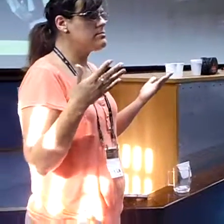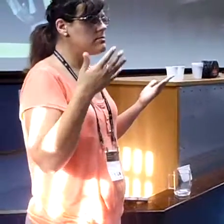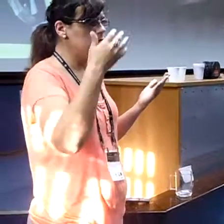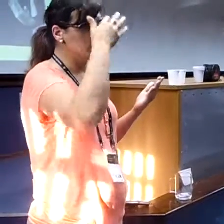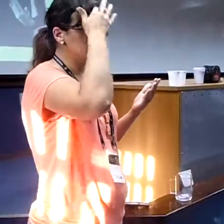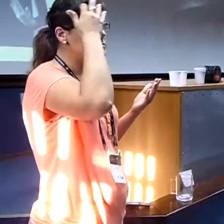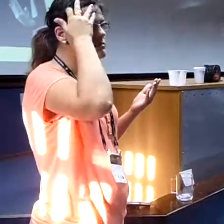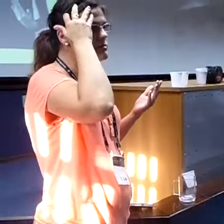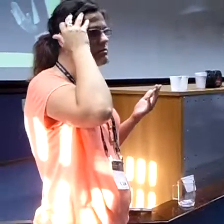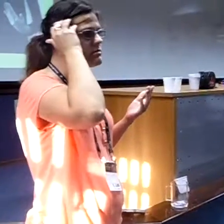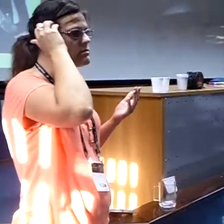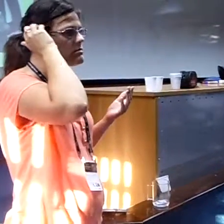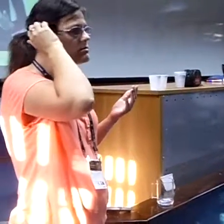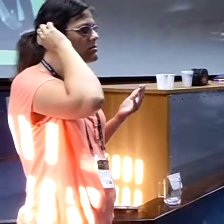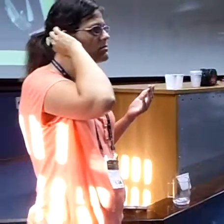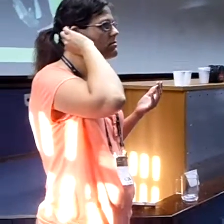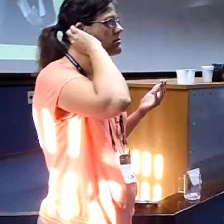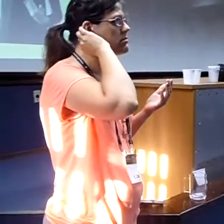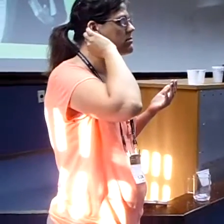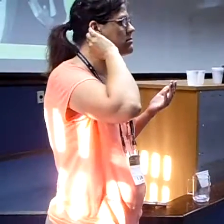Mais alguém?